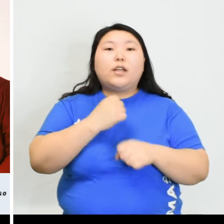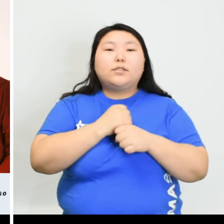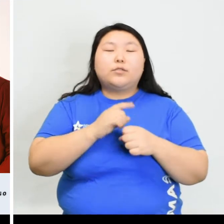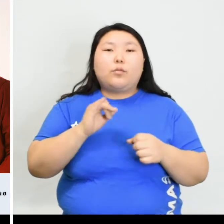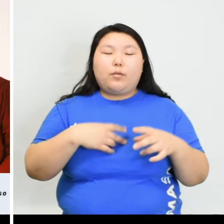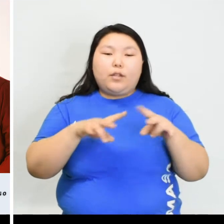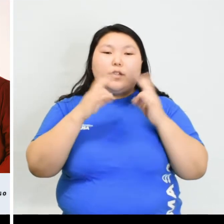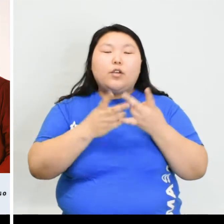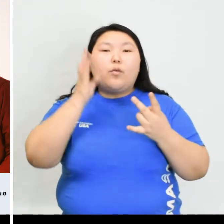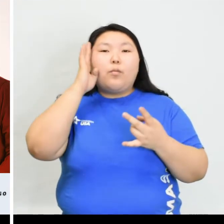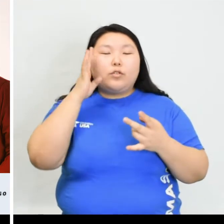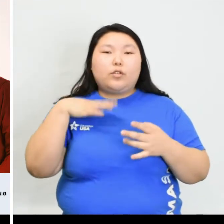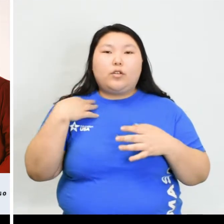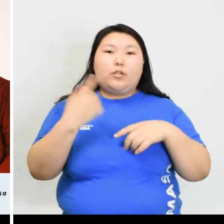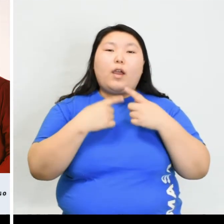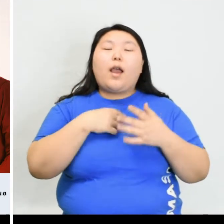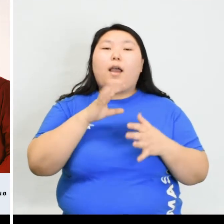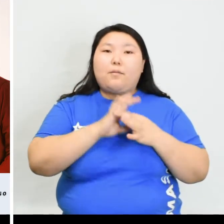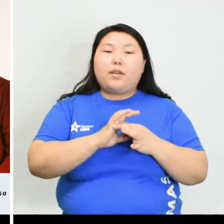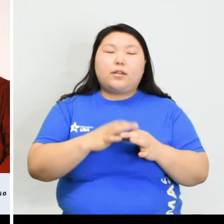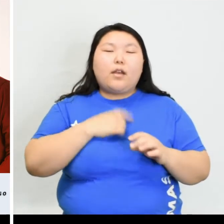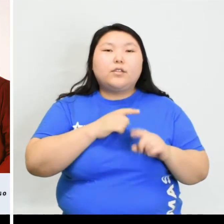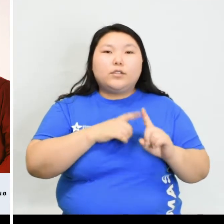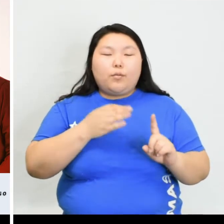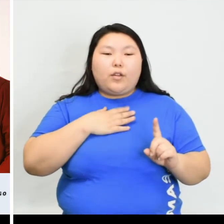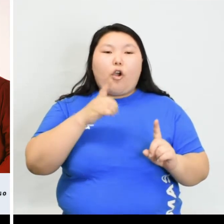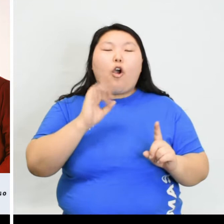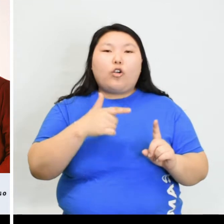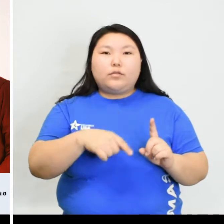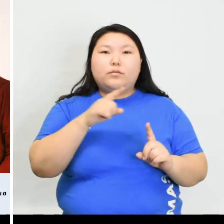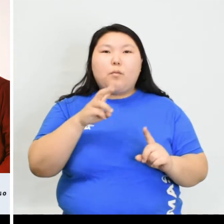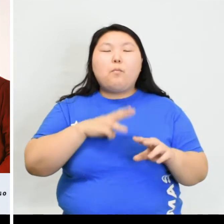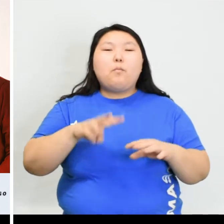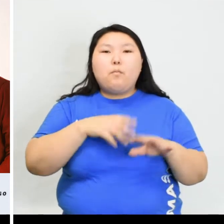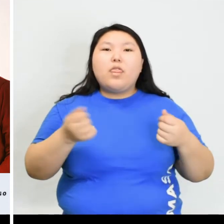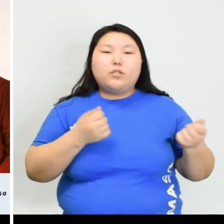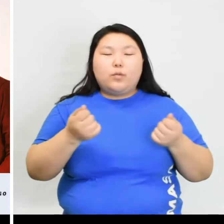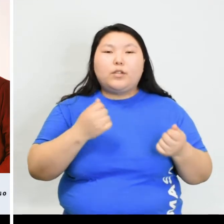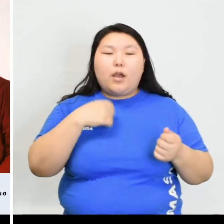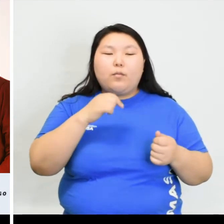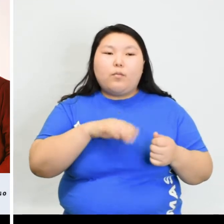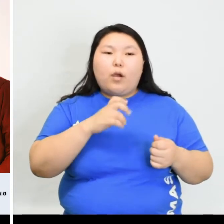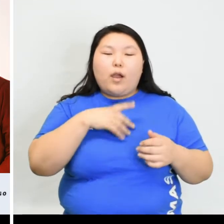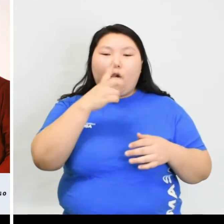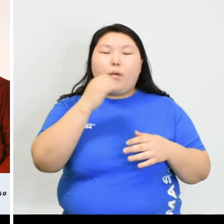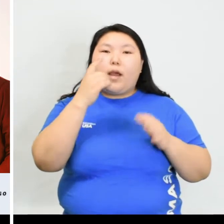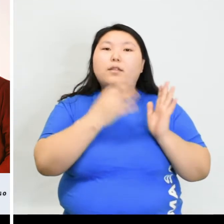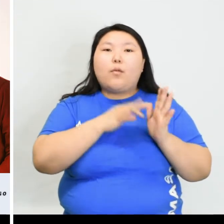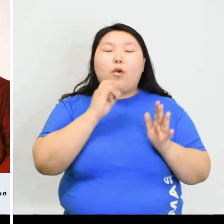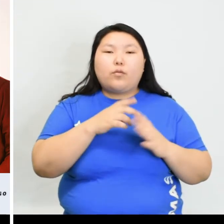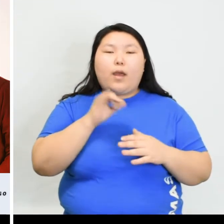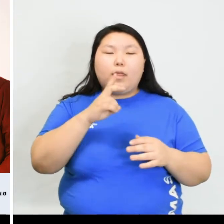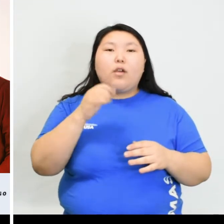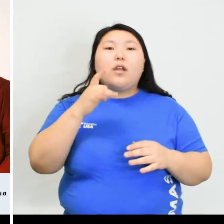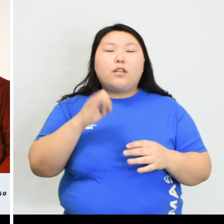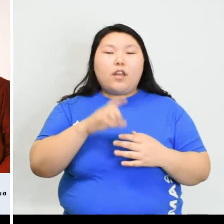нийгмийн бодлоготой их хамааралтай. Тэрнээс манай энэ хогны менежмент. Тэгээ би чинь 18 онд Nano Green Energy